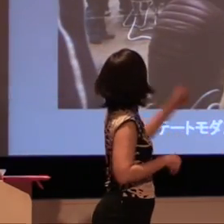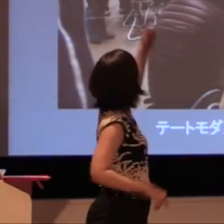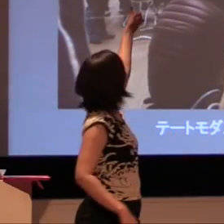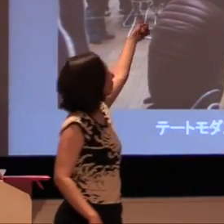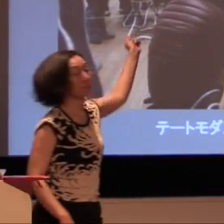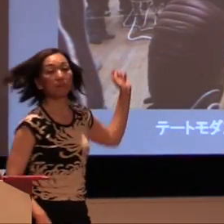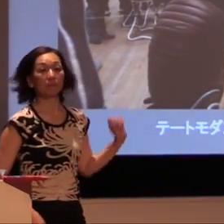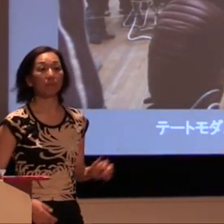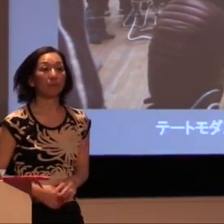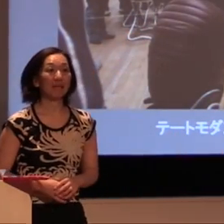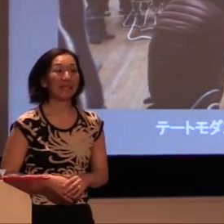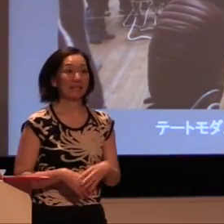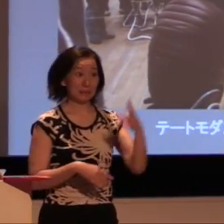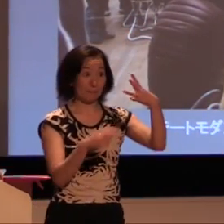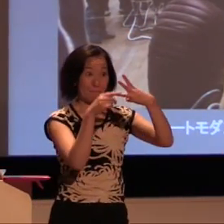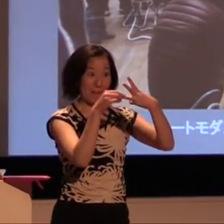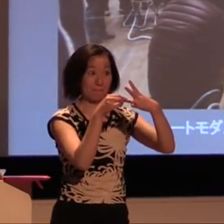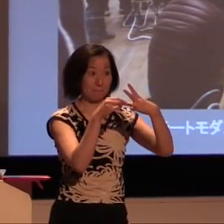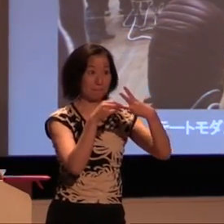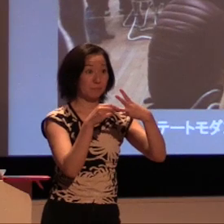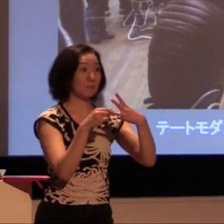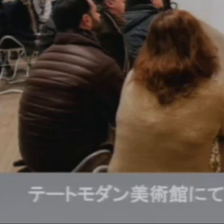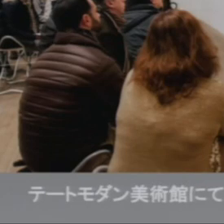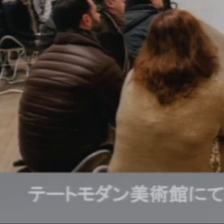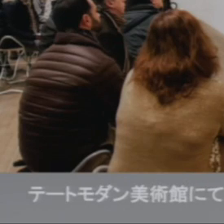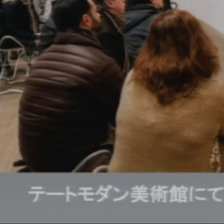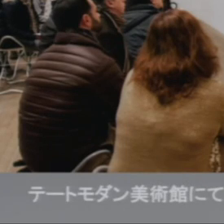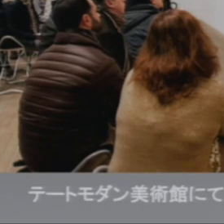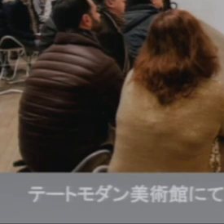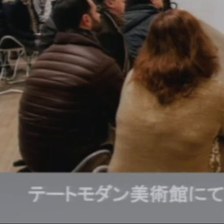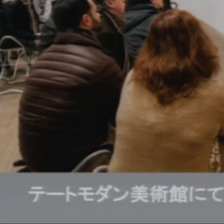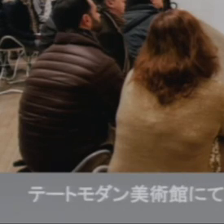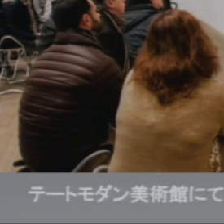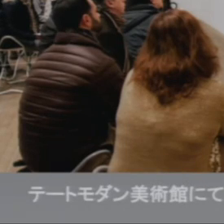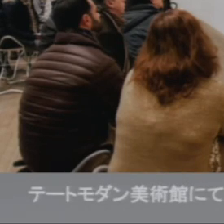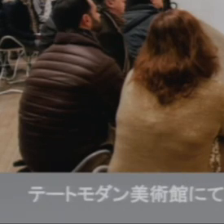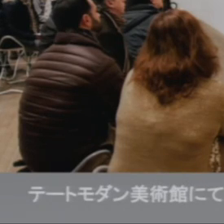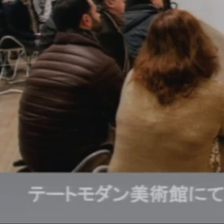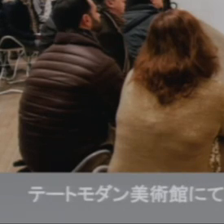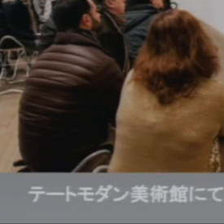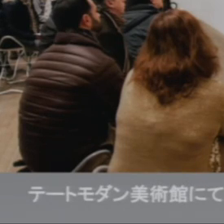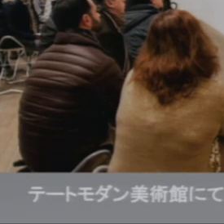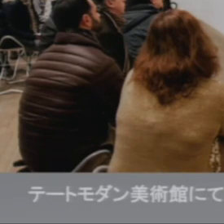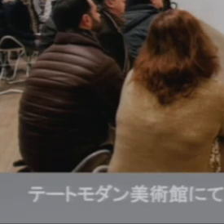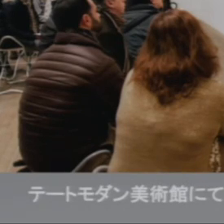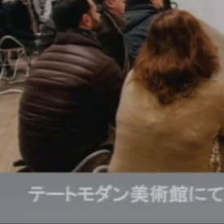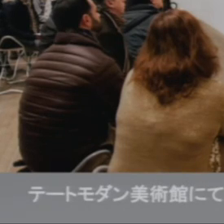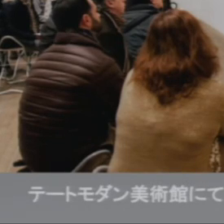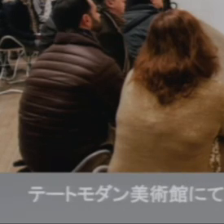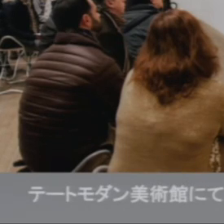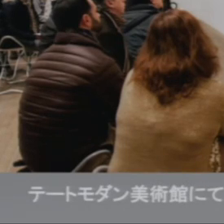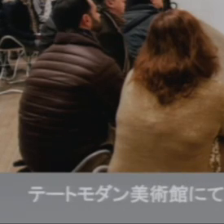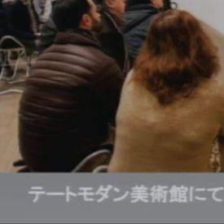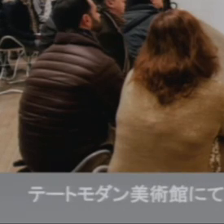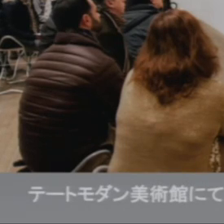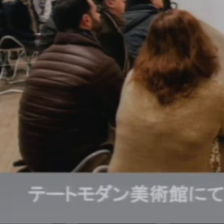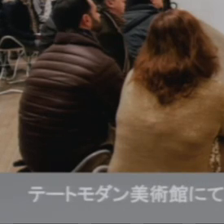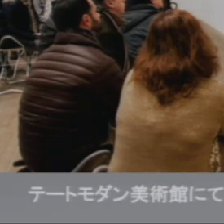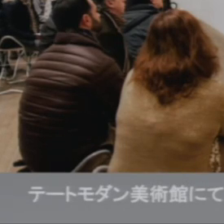最後に芸術解説について、イギリスはいろいろな美術館ですとかギャラ